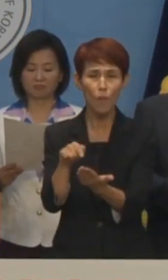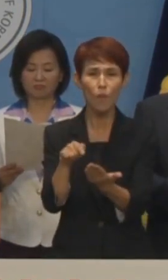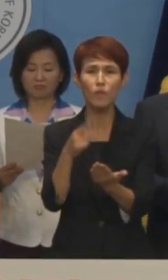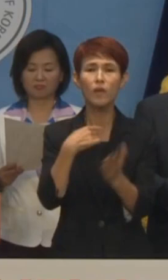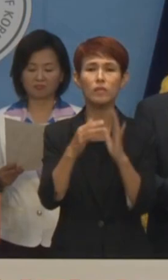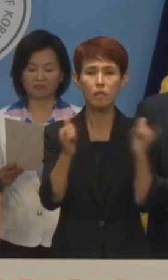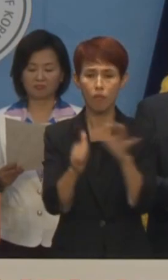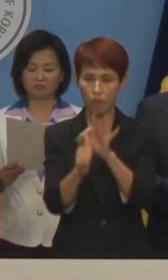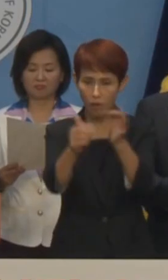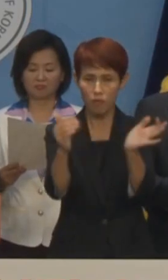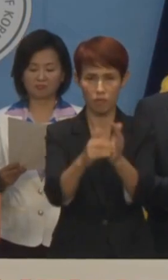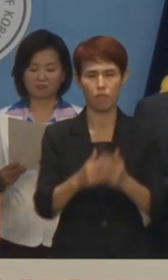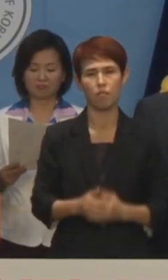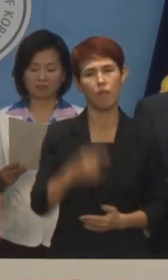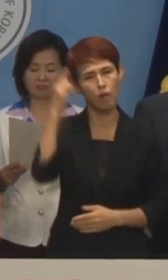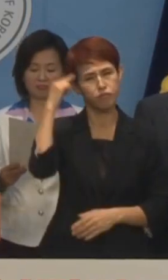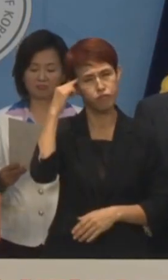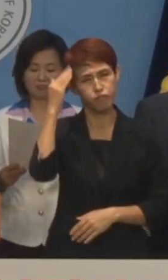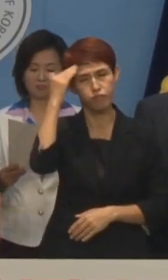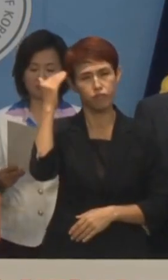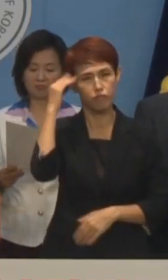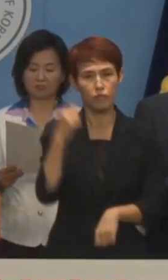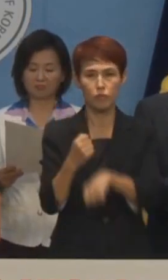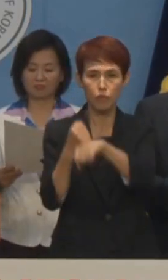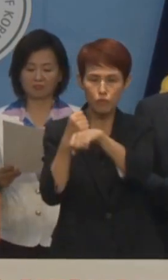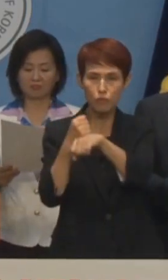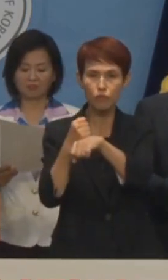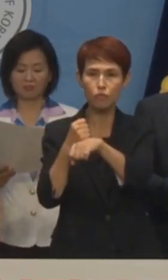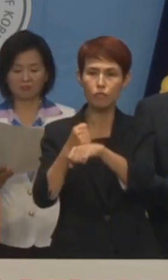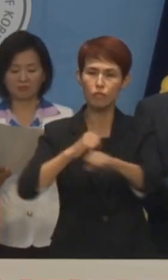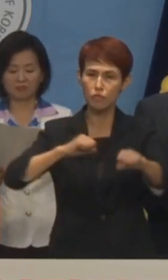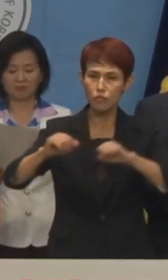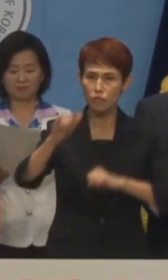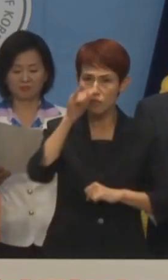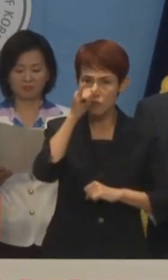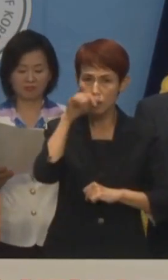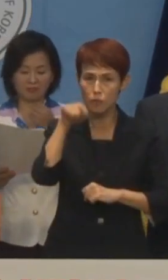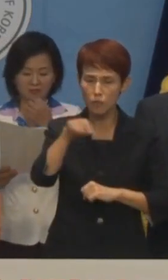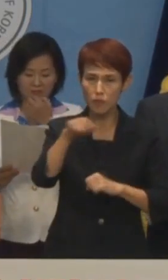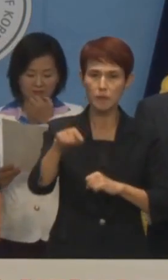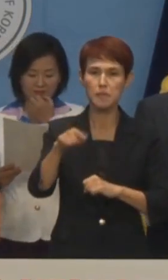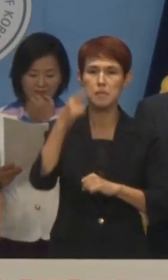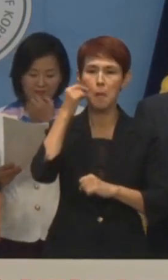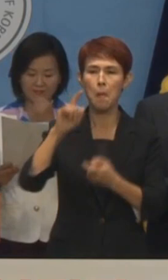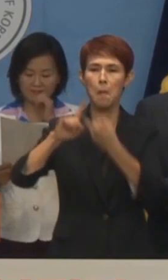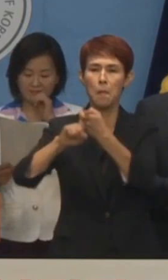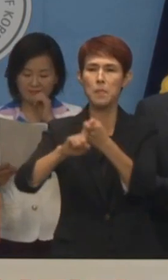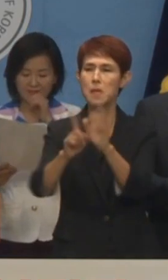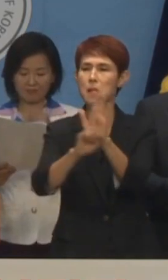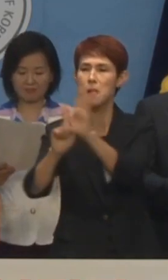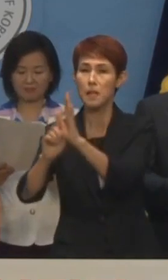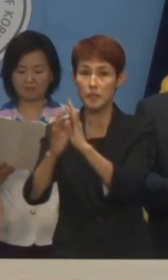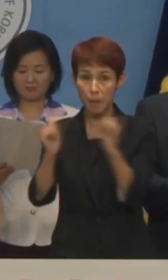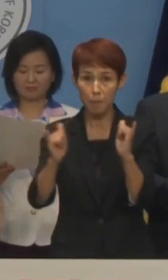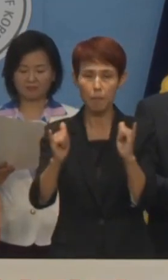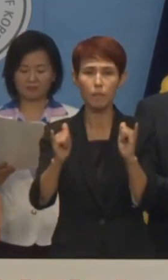한국학 연구와 교육을 근본으로 하는 교육부 산하 공공기관에 뉴라이트 사상을 선전하는 인물이 원장으로 앉은